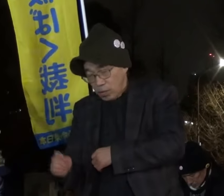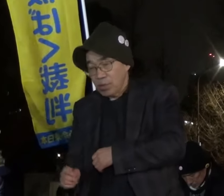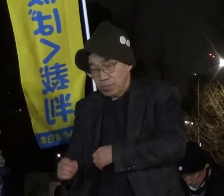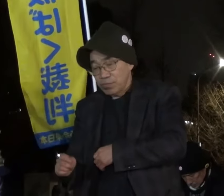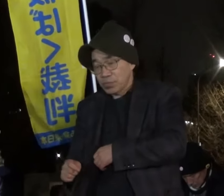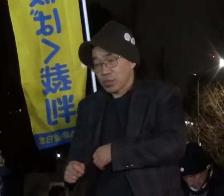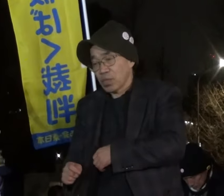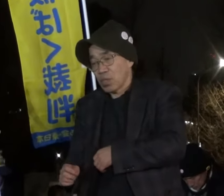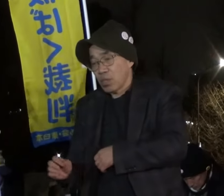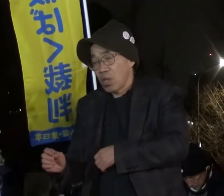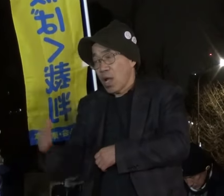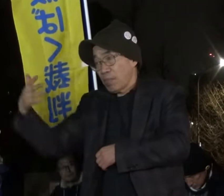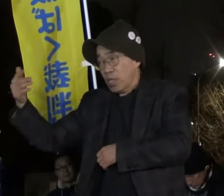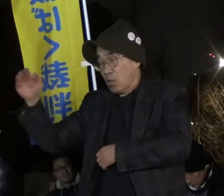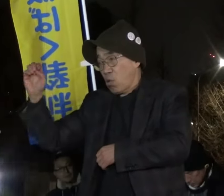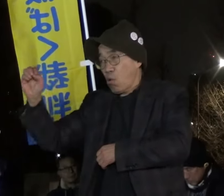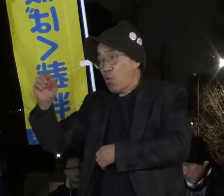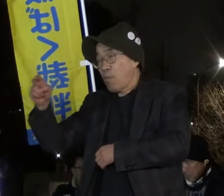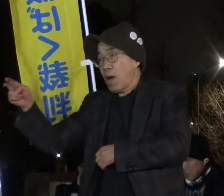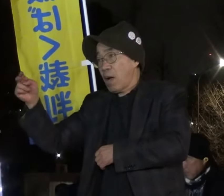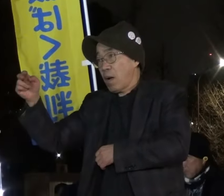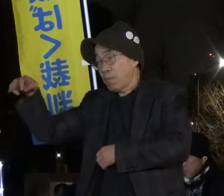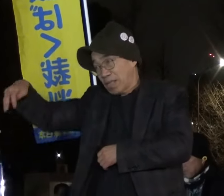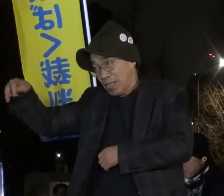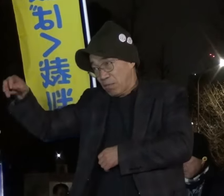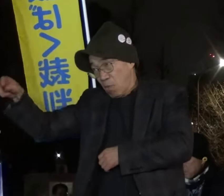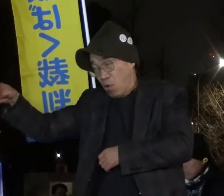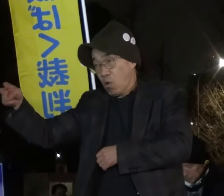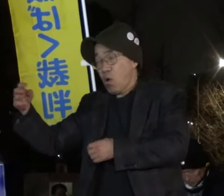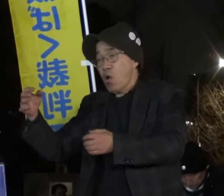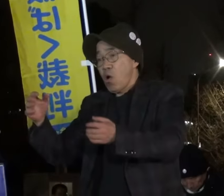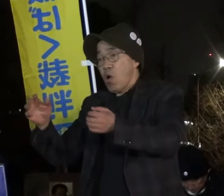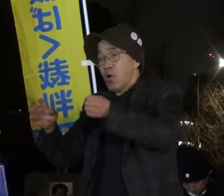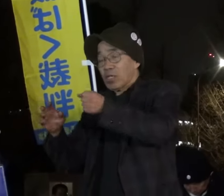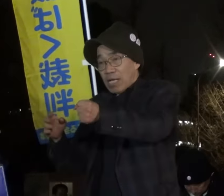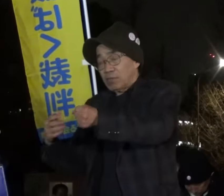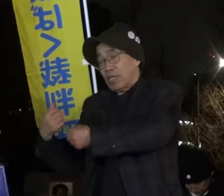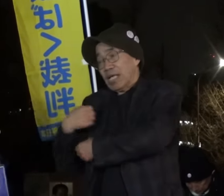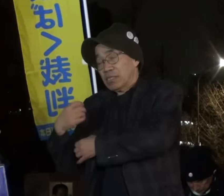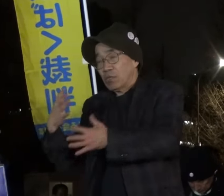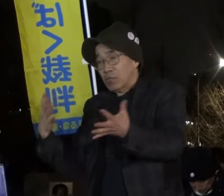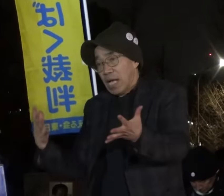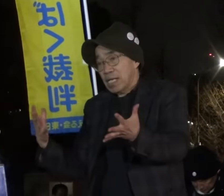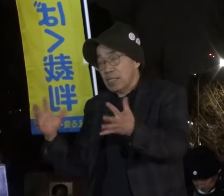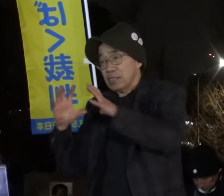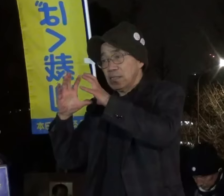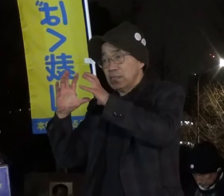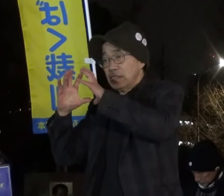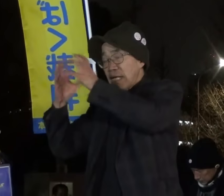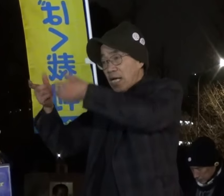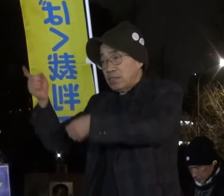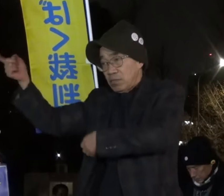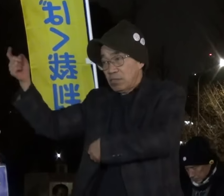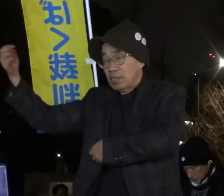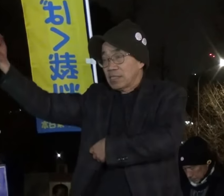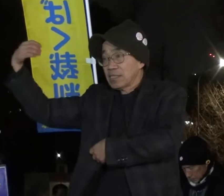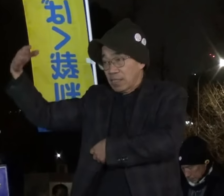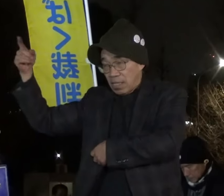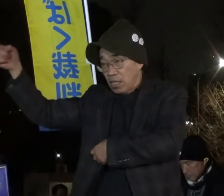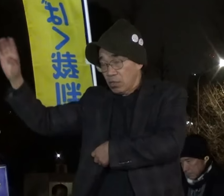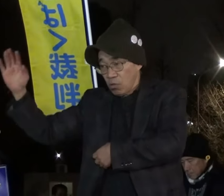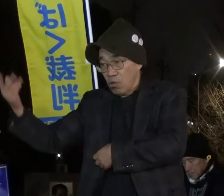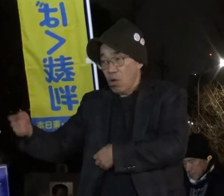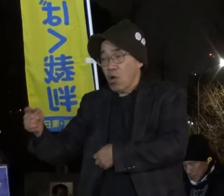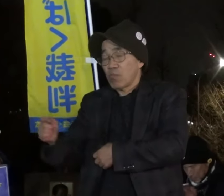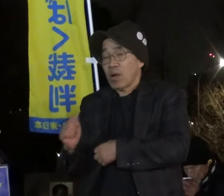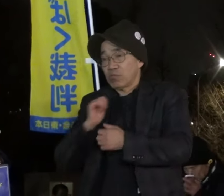初の時はこうプラハ演説で核兵器のない世界って言いましたけどやっぱり現実はなかなか今のフランスのテロとかそ